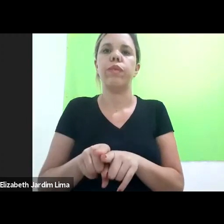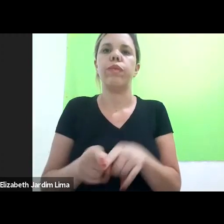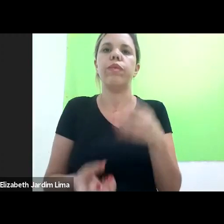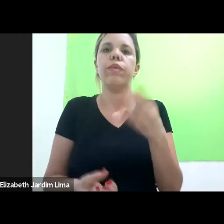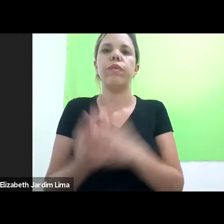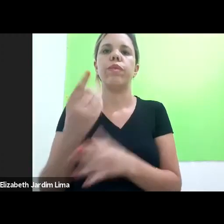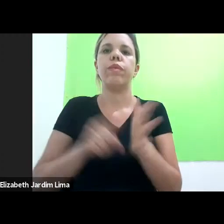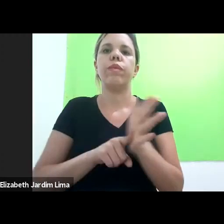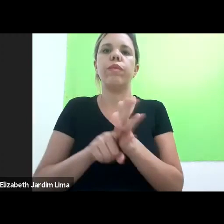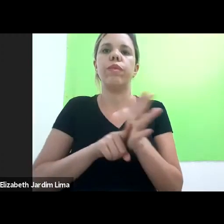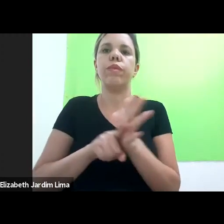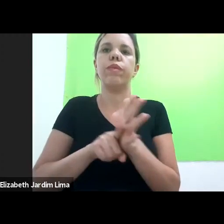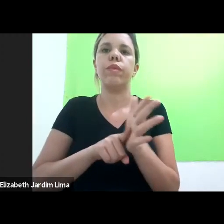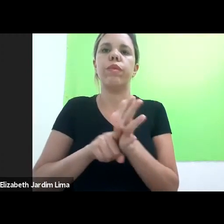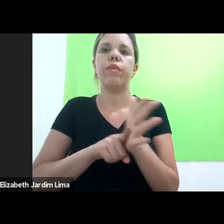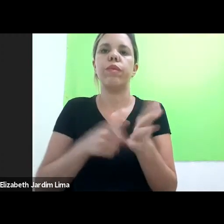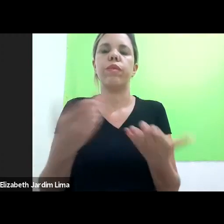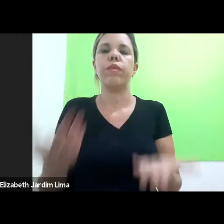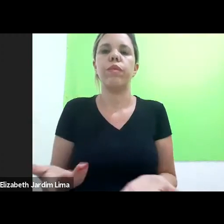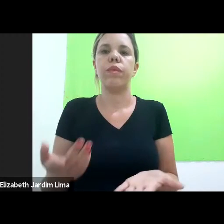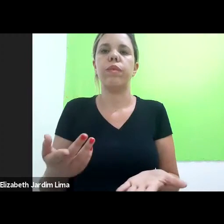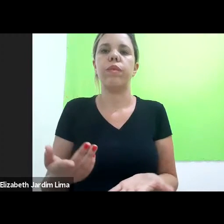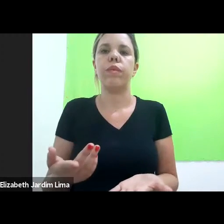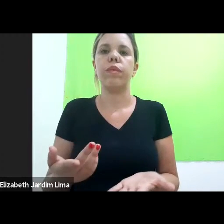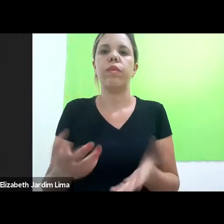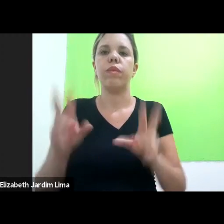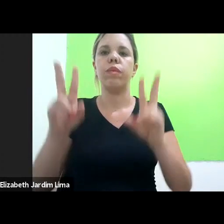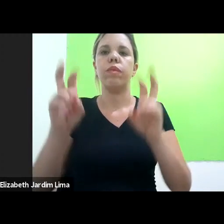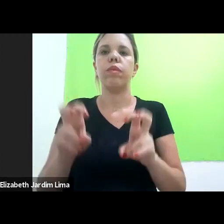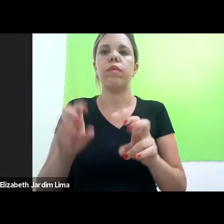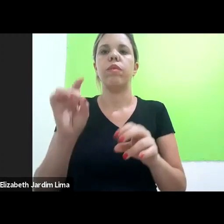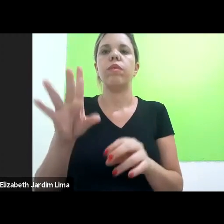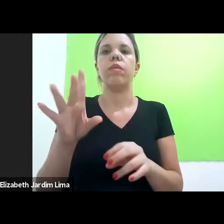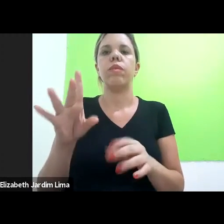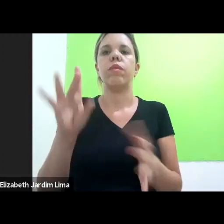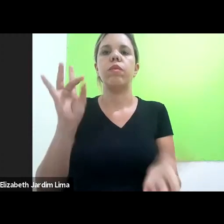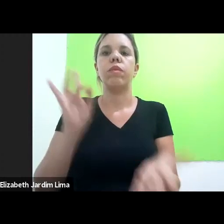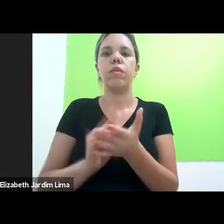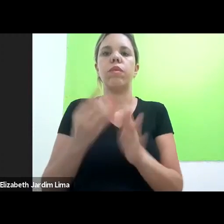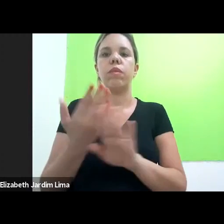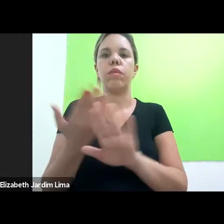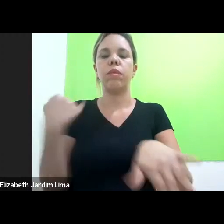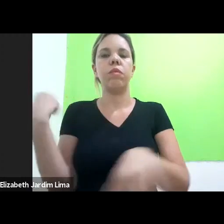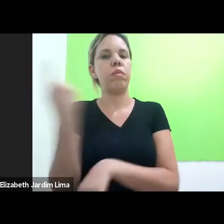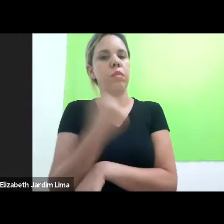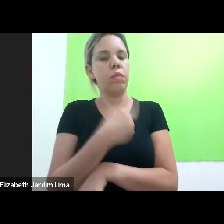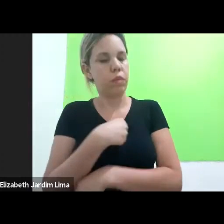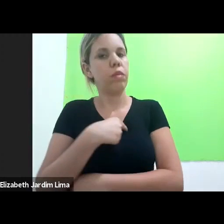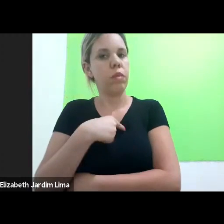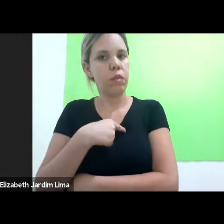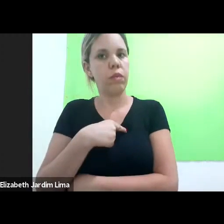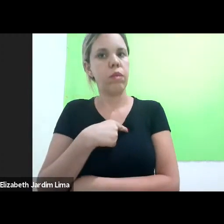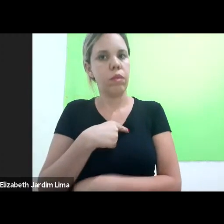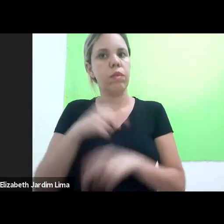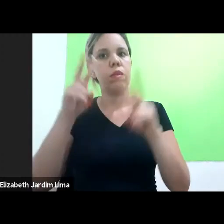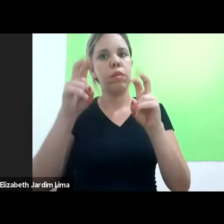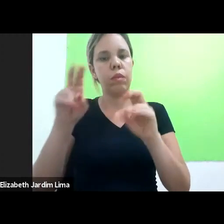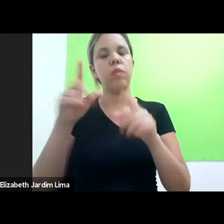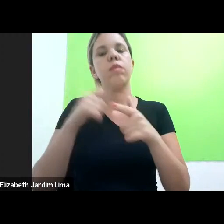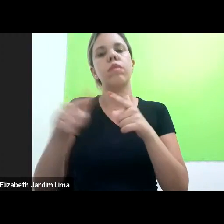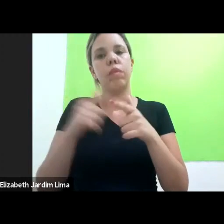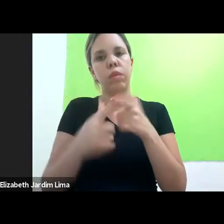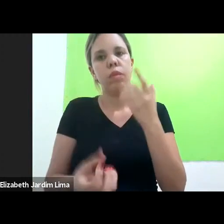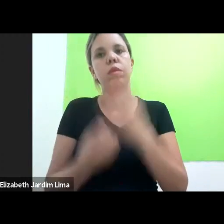pesquisas, que são pesquisas que não dizem respeito apenas a uma realidade distante de nós, mas são temas e problemas